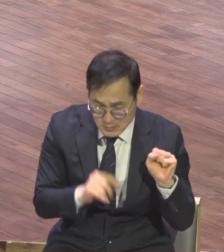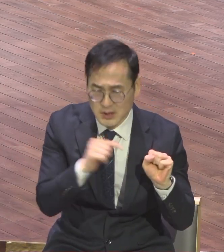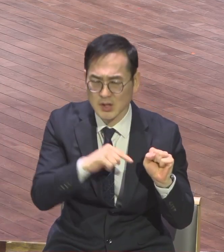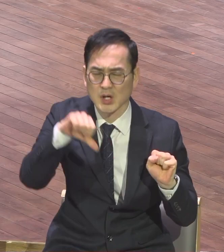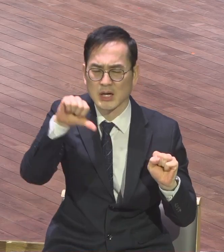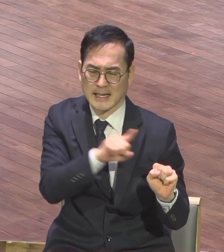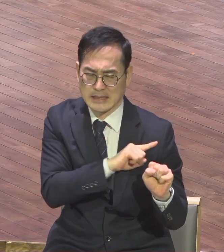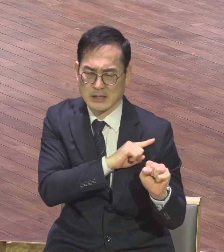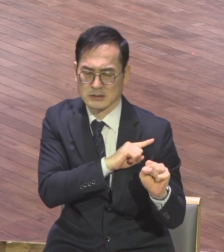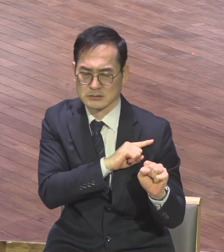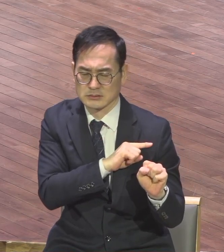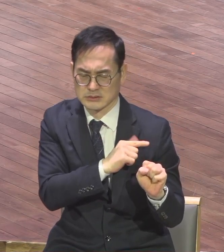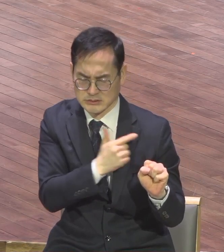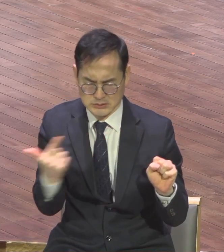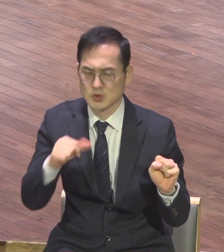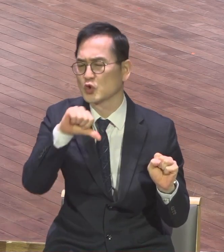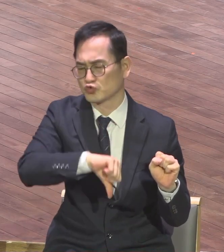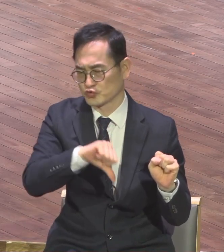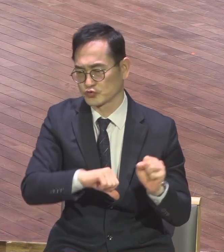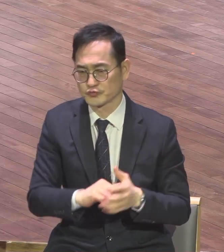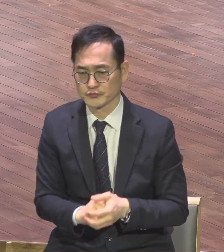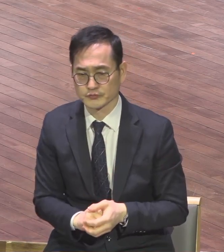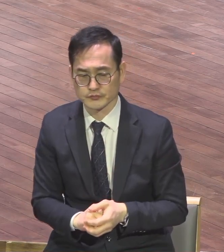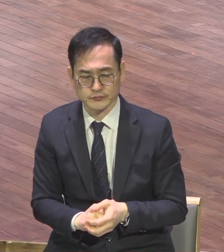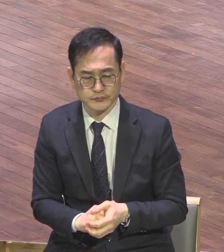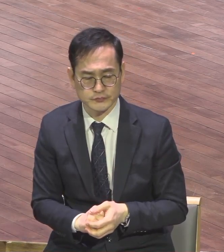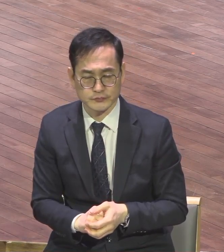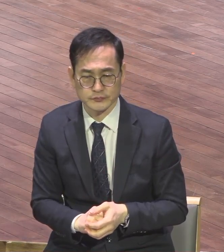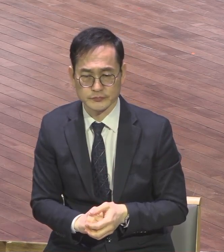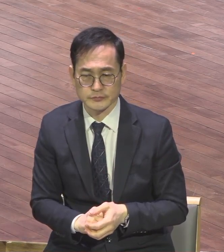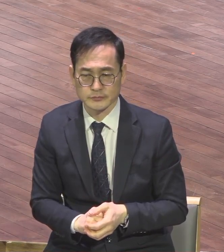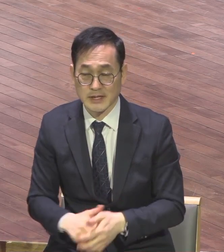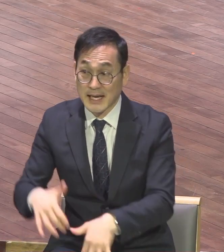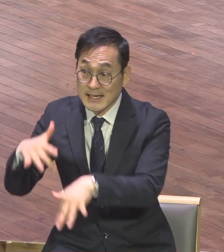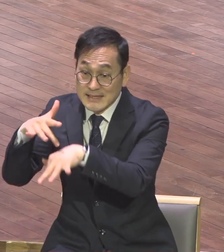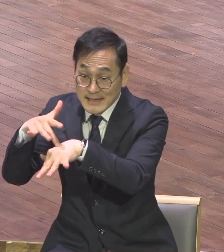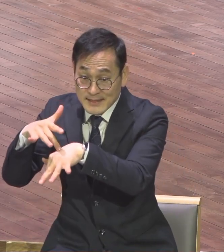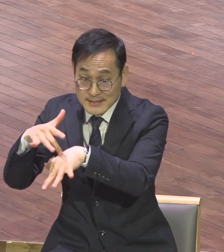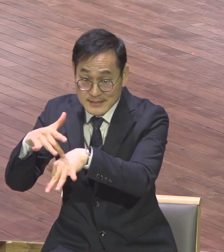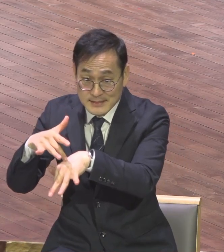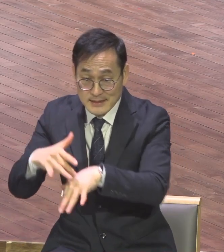저주죠. 에베소서 2장 2절 3절에 공중권세를 잡고 있는 이 마귀는